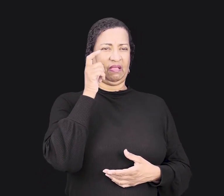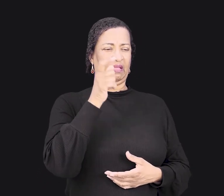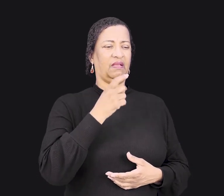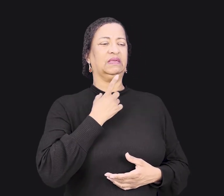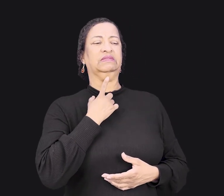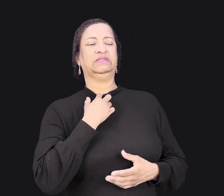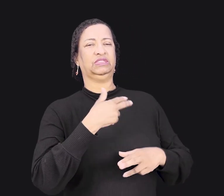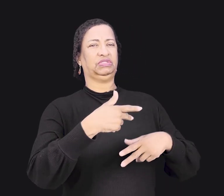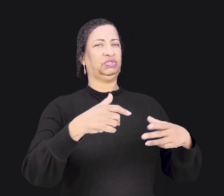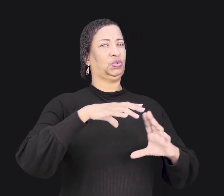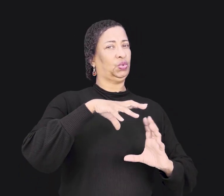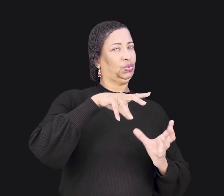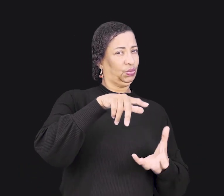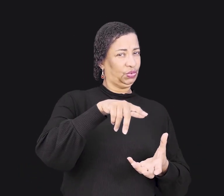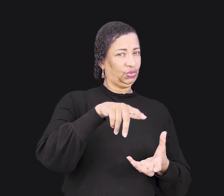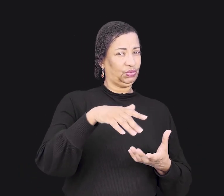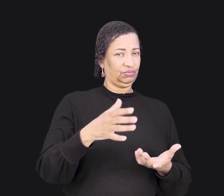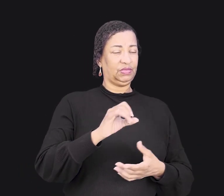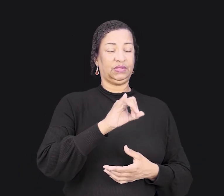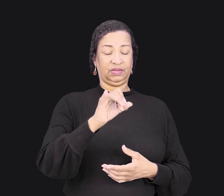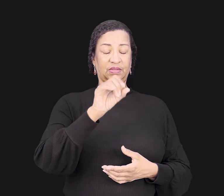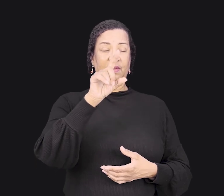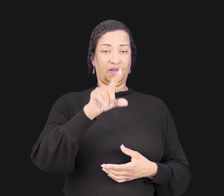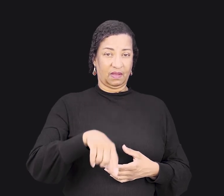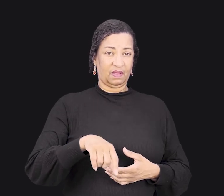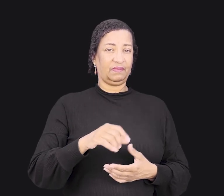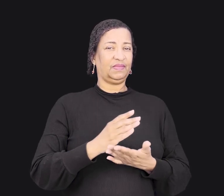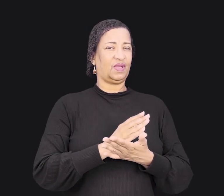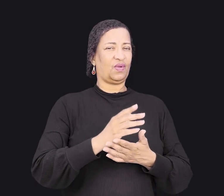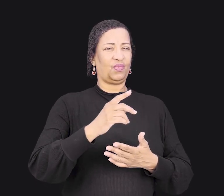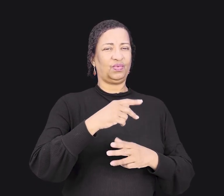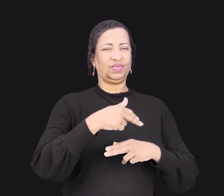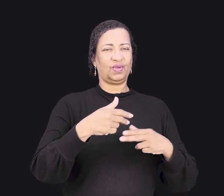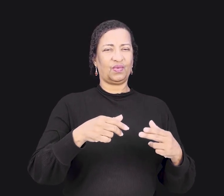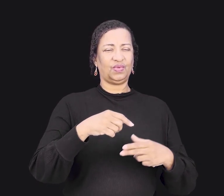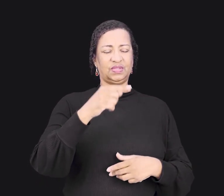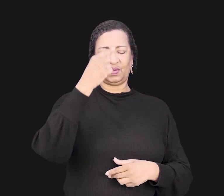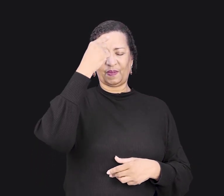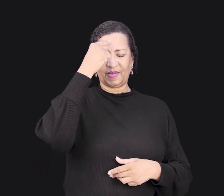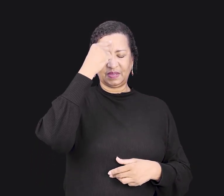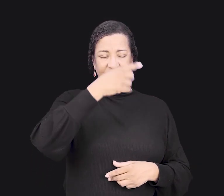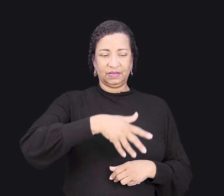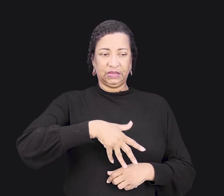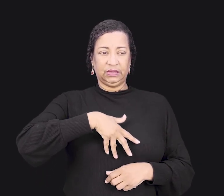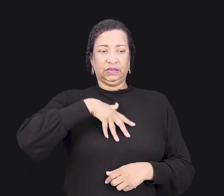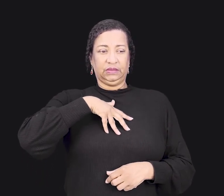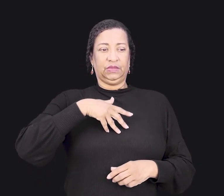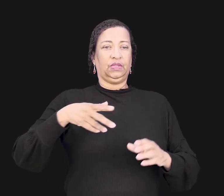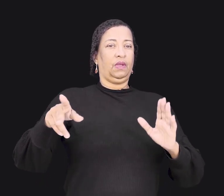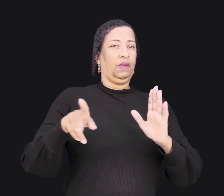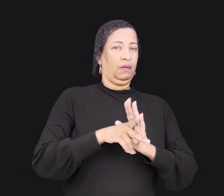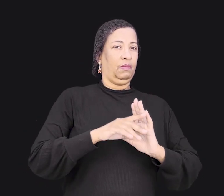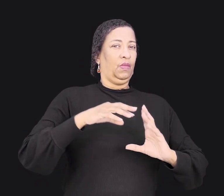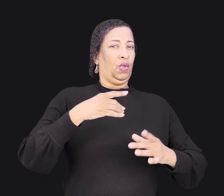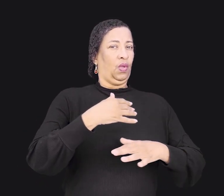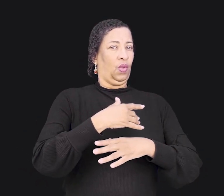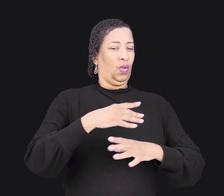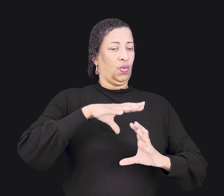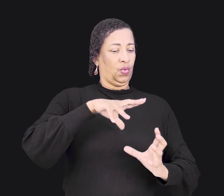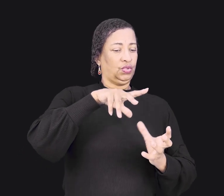você é possuído pelas coisas desse mundo e a única coisa que consome seus pensamentos e paixões são as coisas desse mundo, são os jogos que o mundo